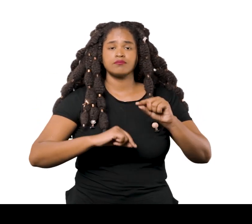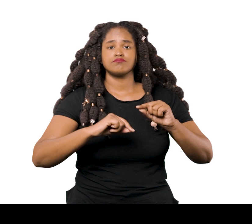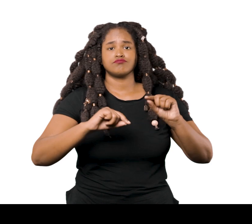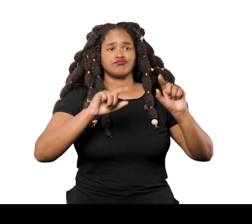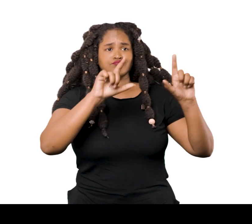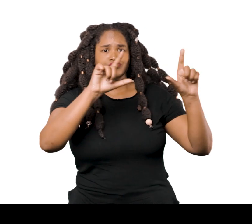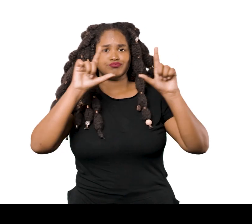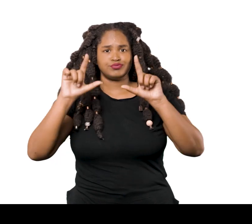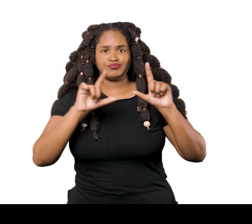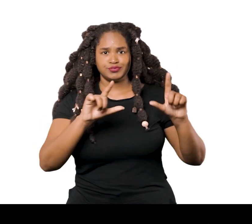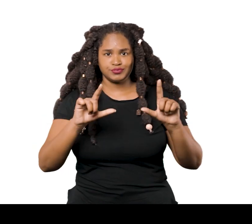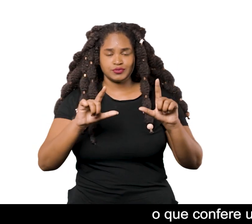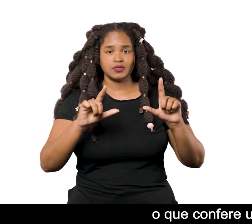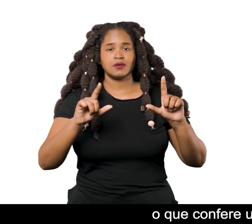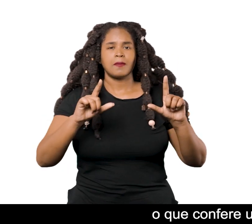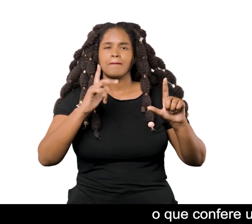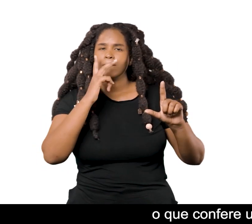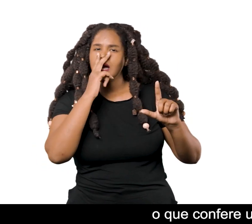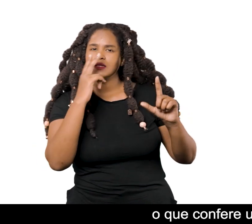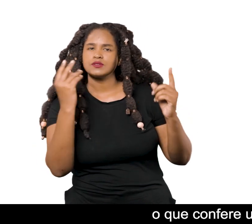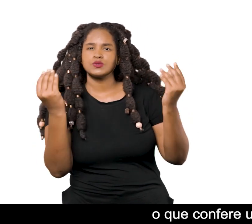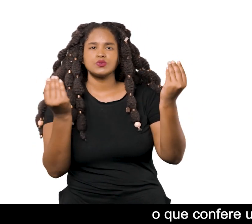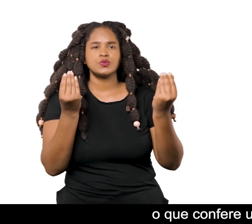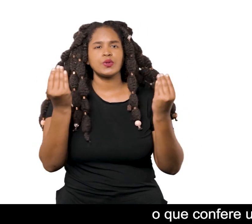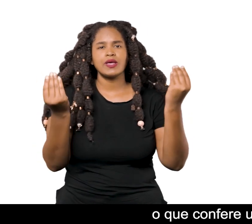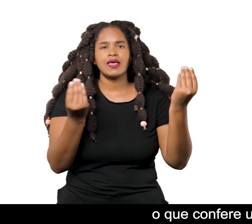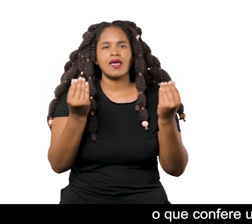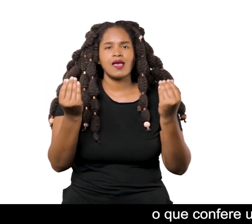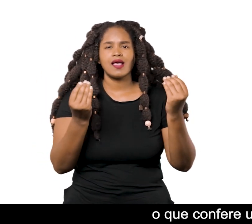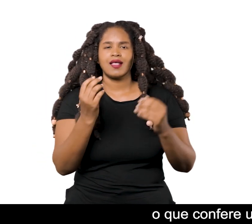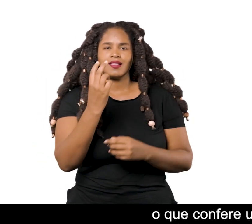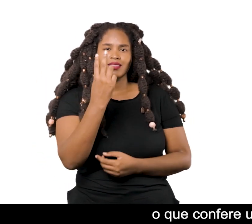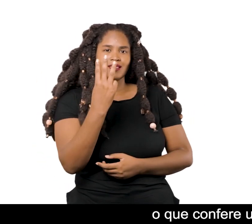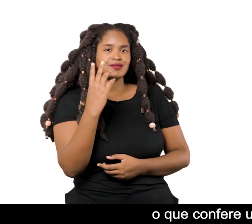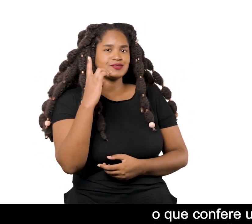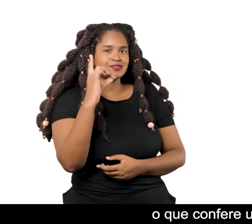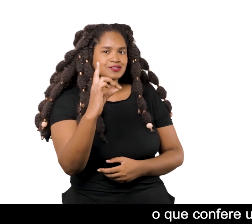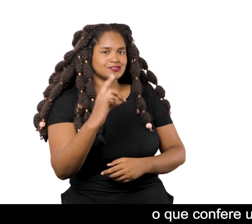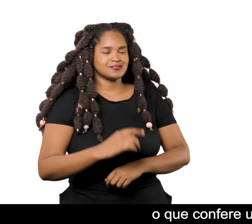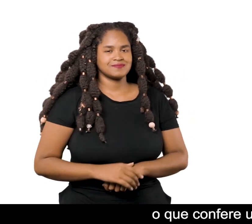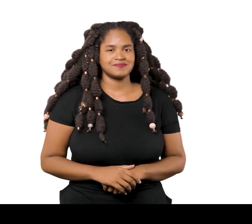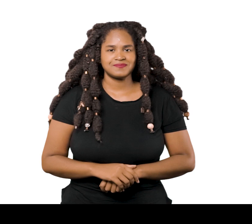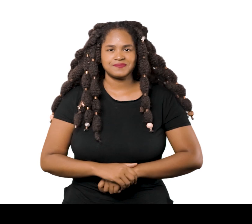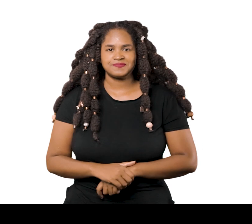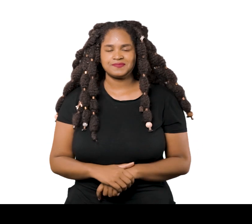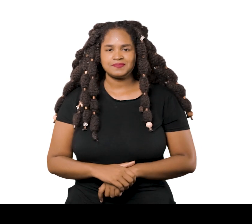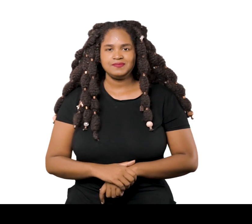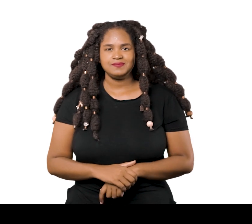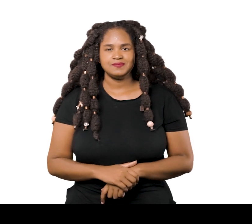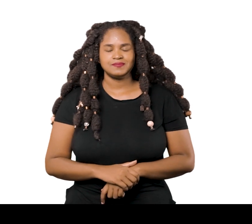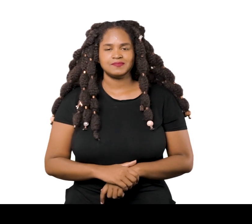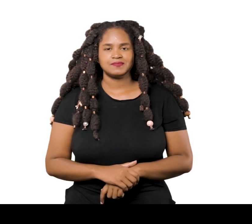um sobreposto ao outro, o que confere uma sensação de tridimensionalidade à obra.